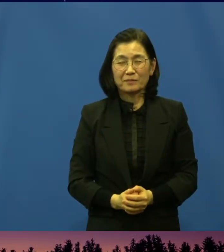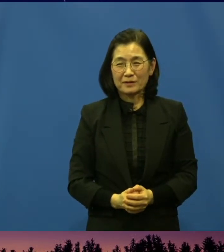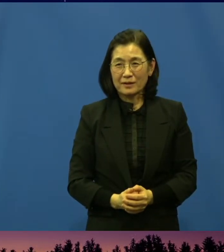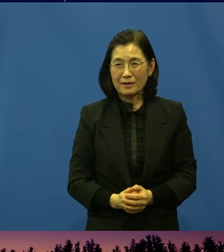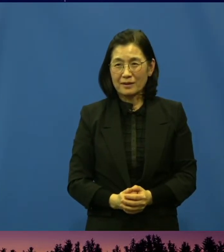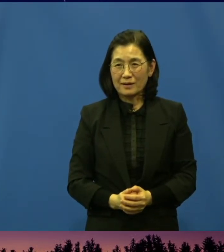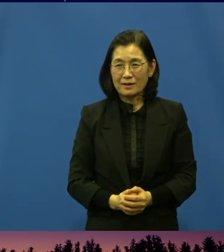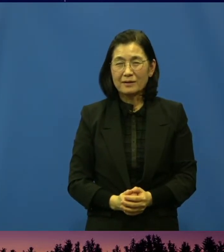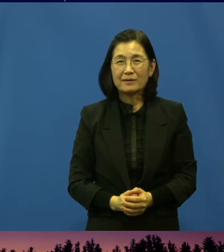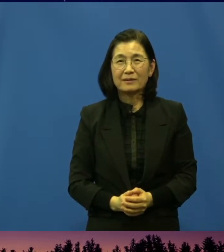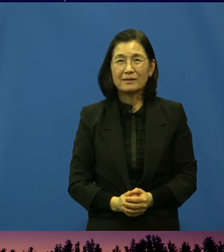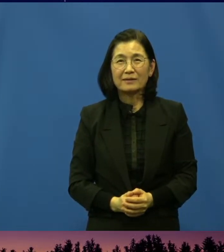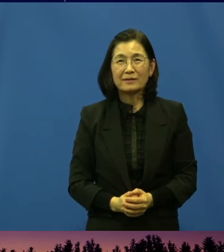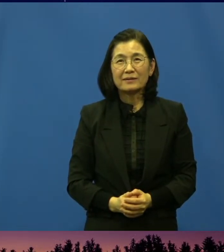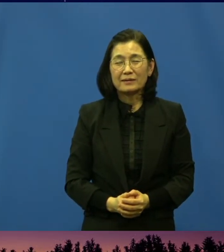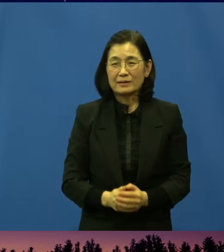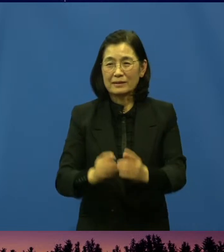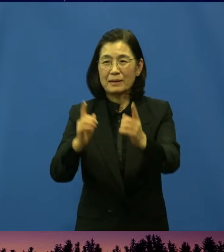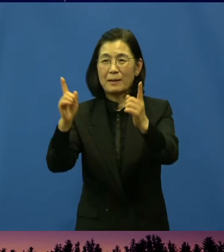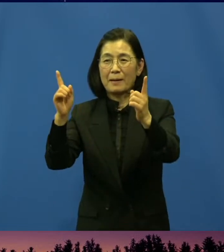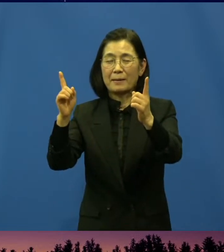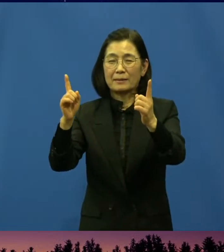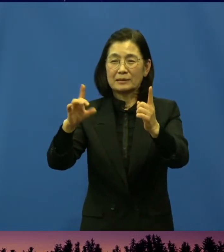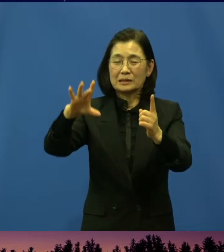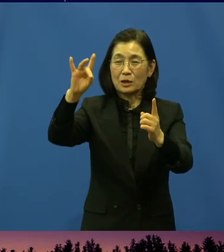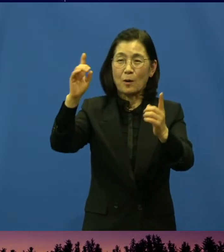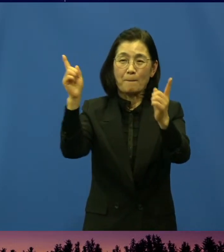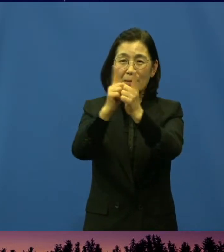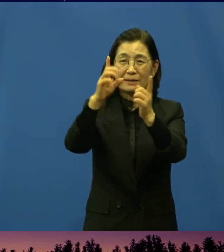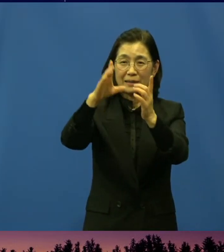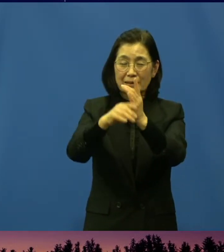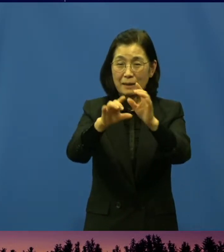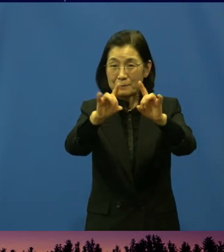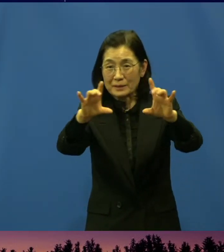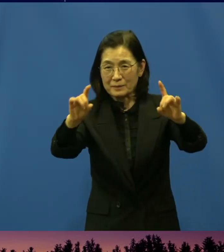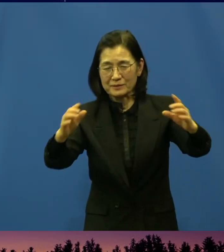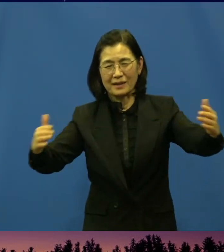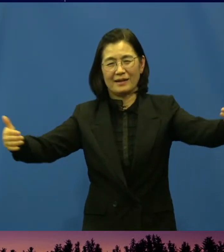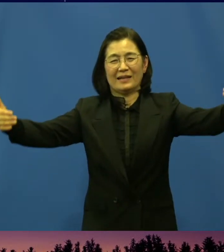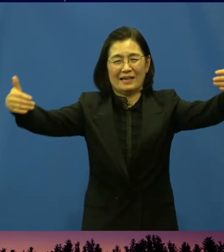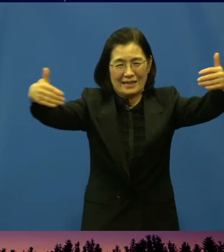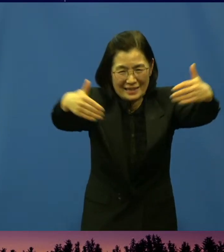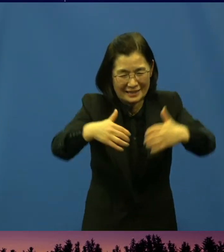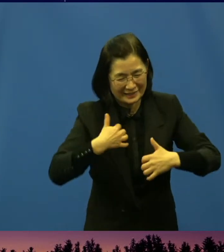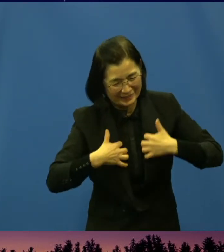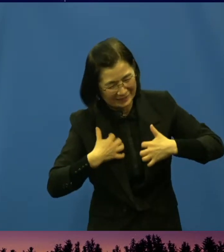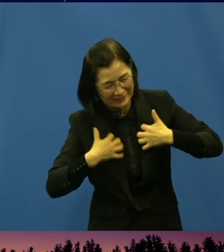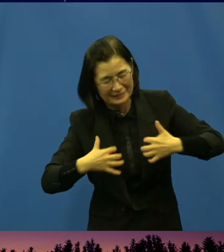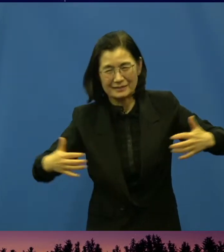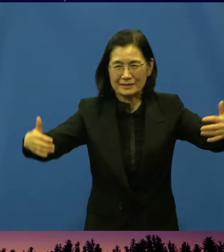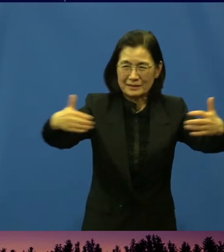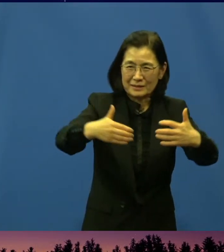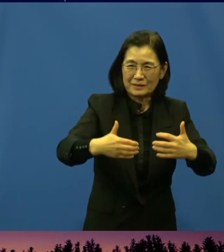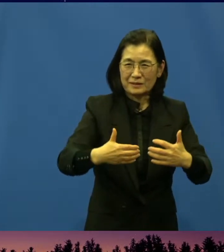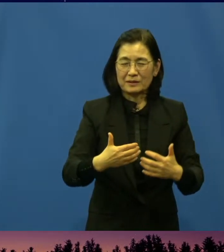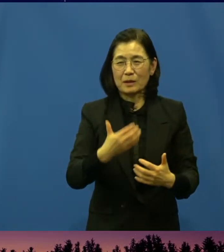사람들에게도 마찬가지 의미 있는 인사를 하고 허깅을 해주고 아주 덕담을 복된 말을